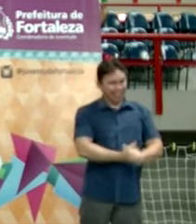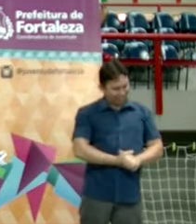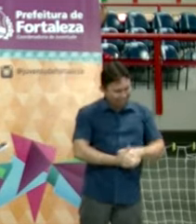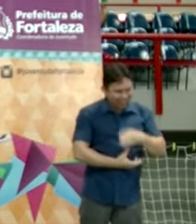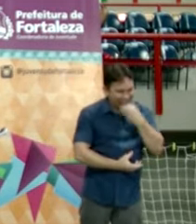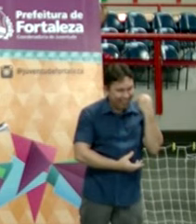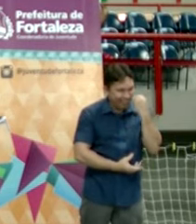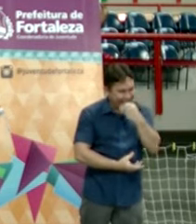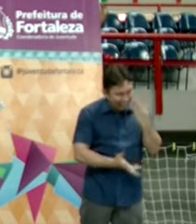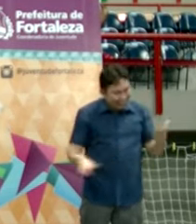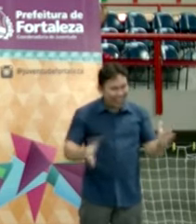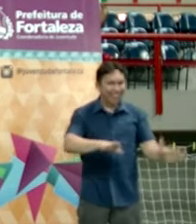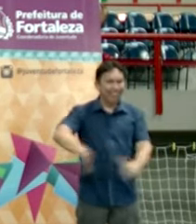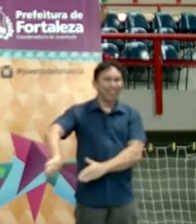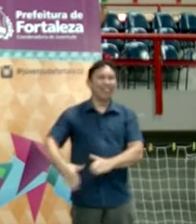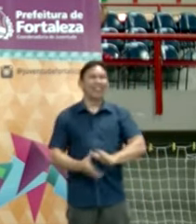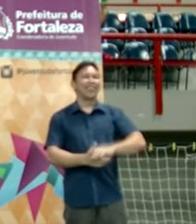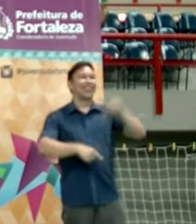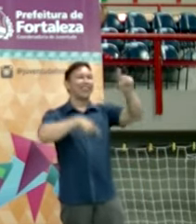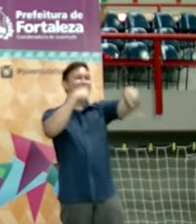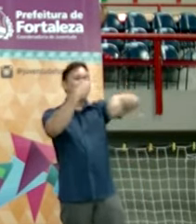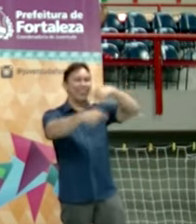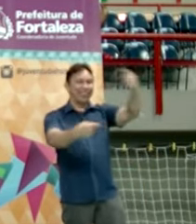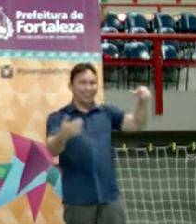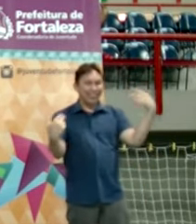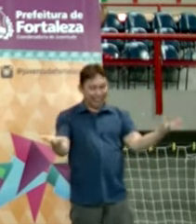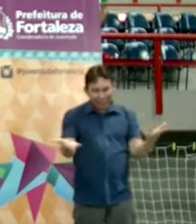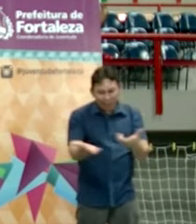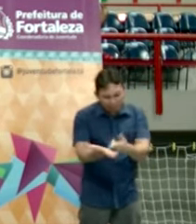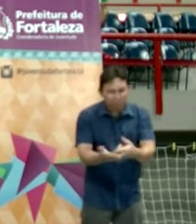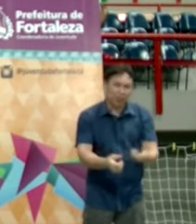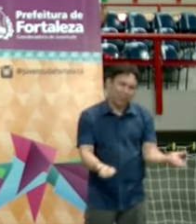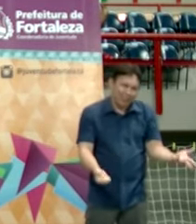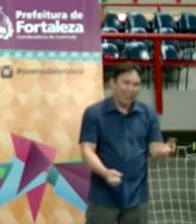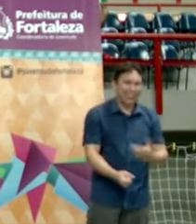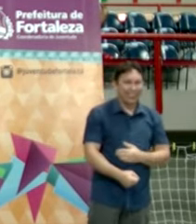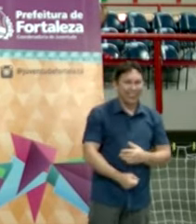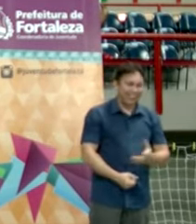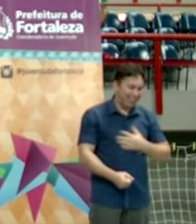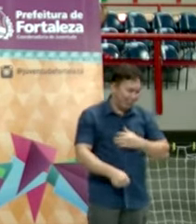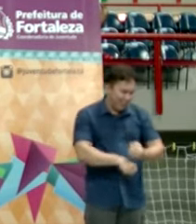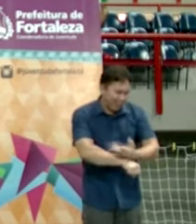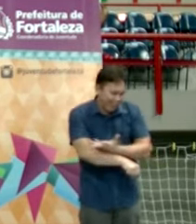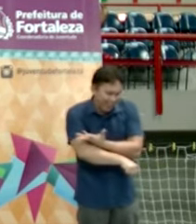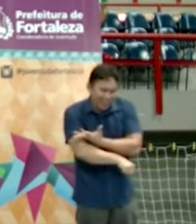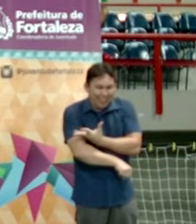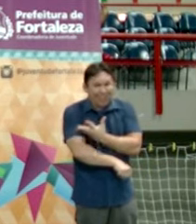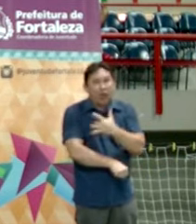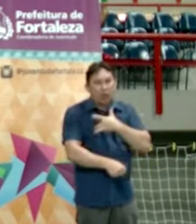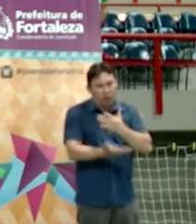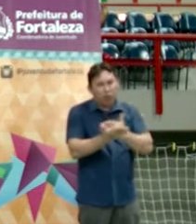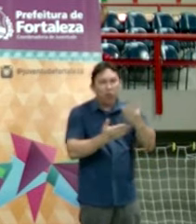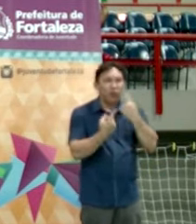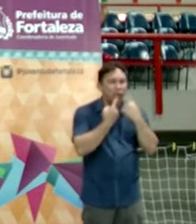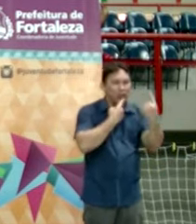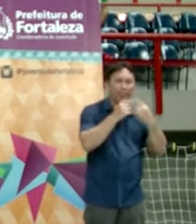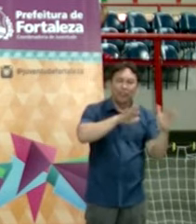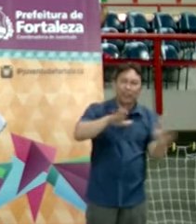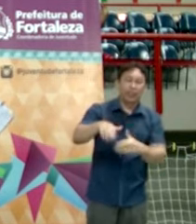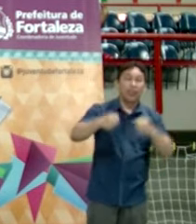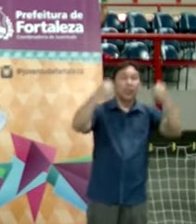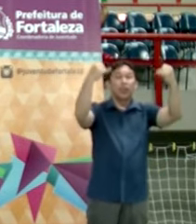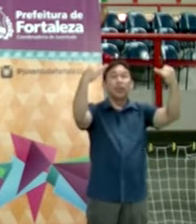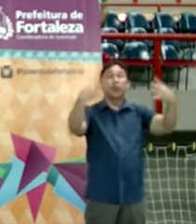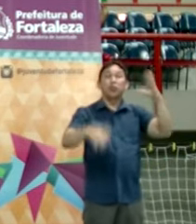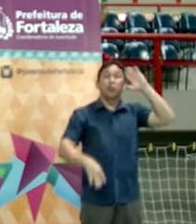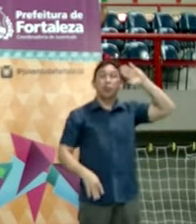não? Mas vamos lá, depois dessa coisa muito romântica, vamos continuar a nossa conversa. Aí a gente vai começar a falar